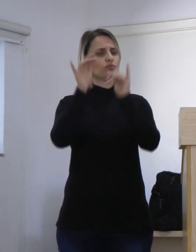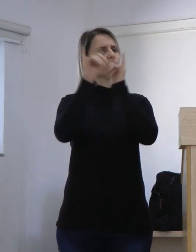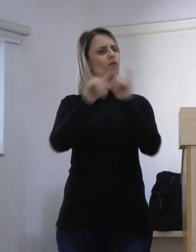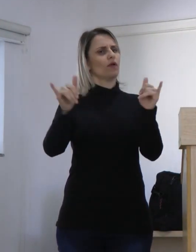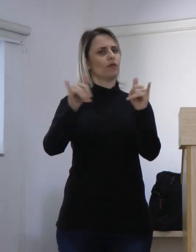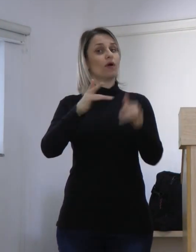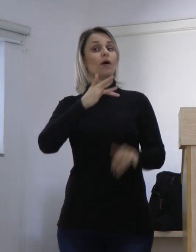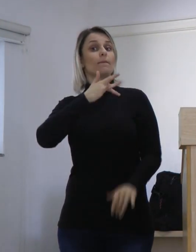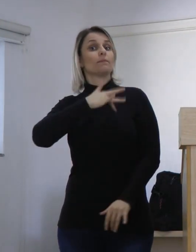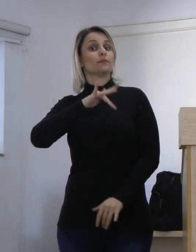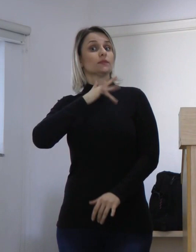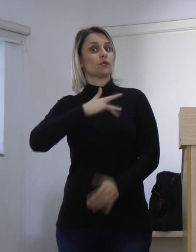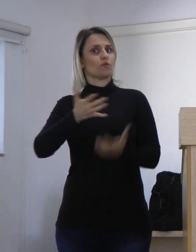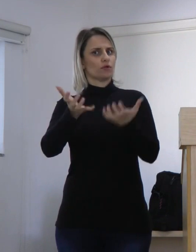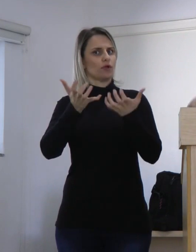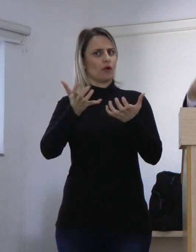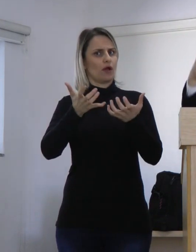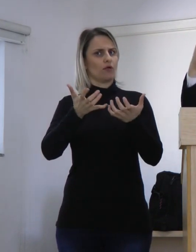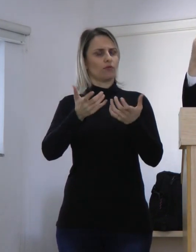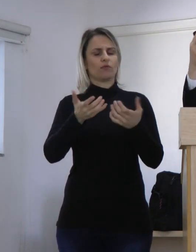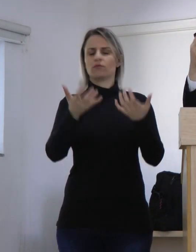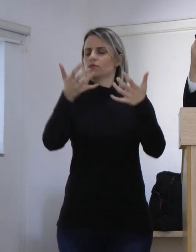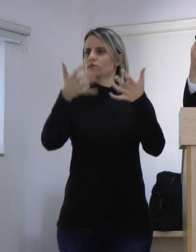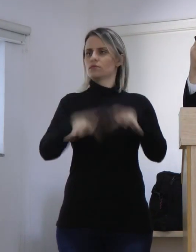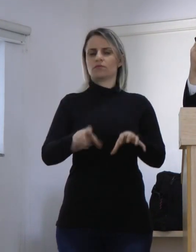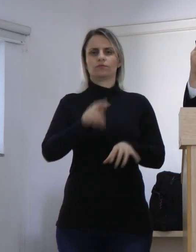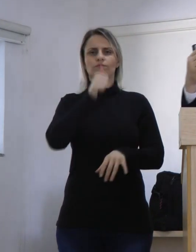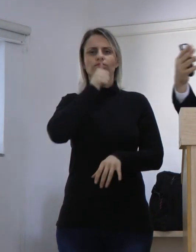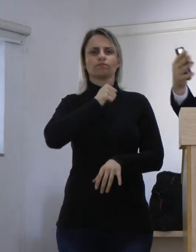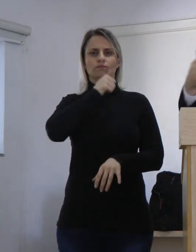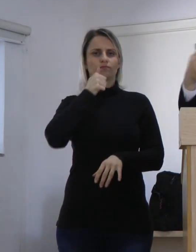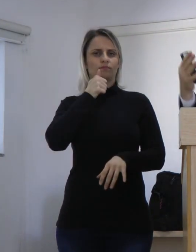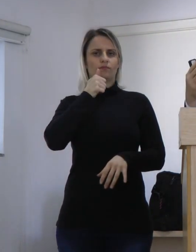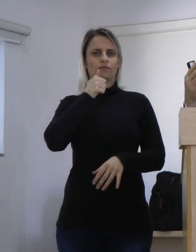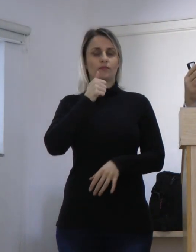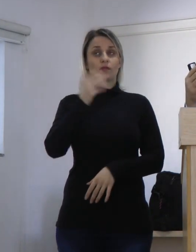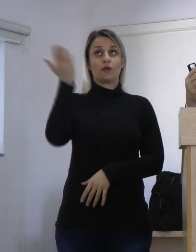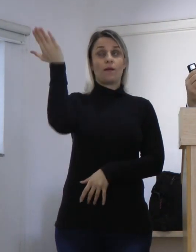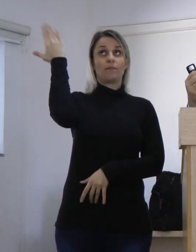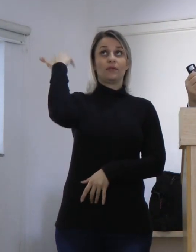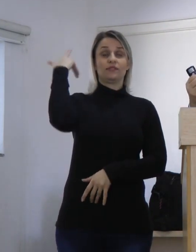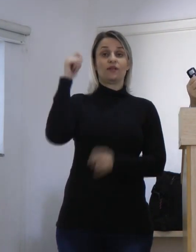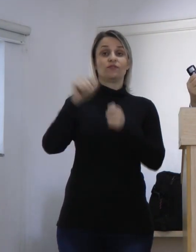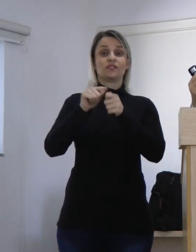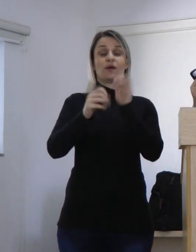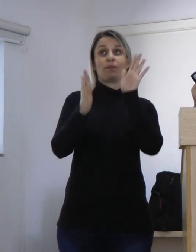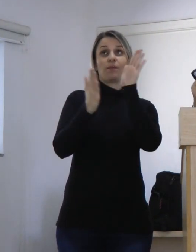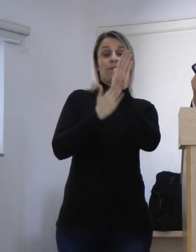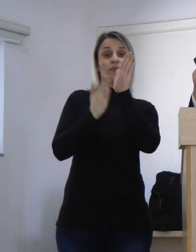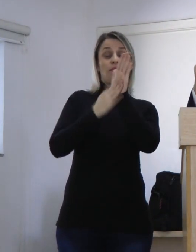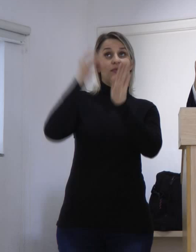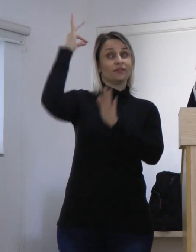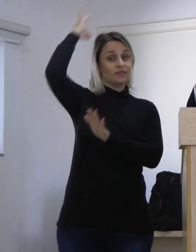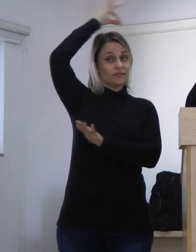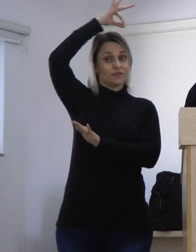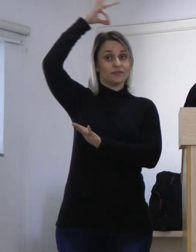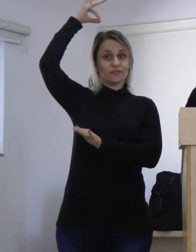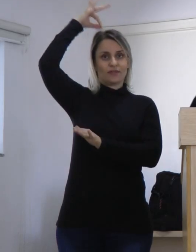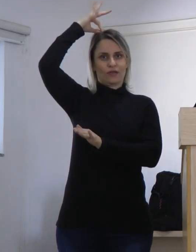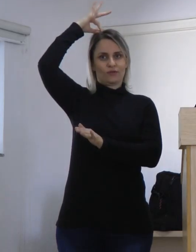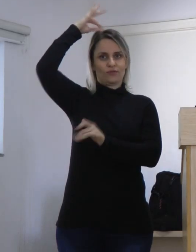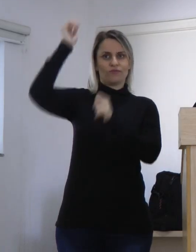sacrifícios. Antes fazíamos promessas com os santos, negociatas com os deuses, e agora sabemos que depende